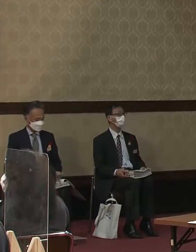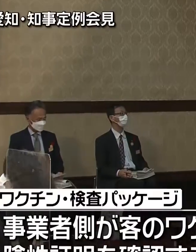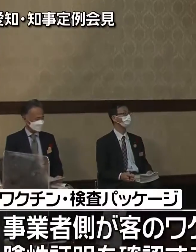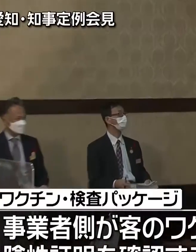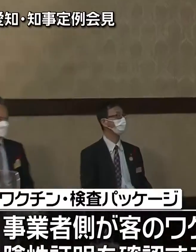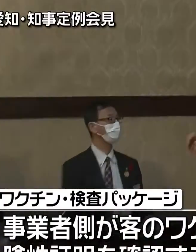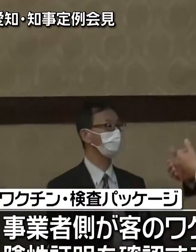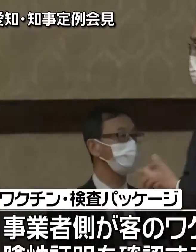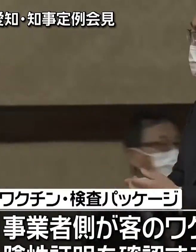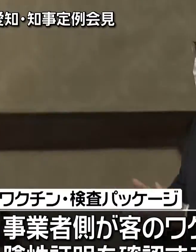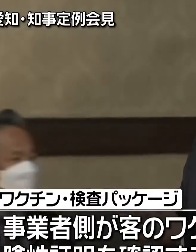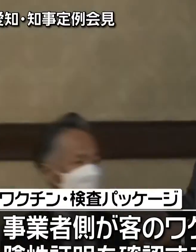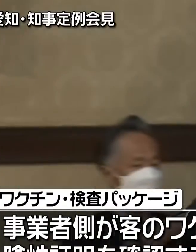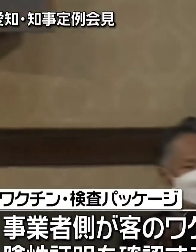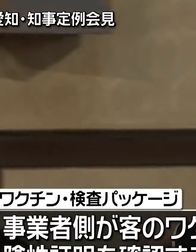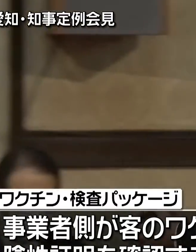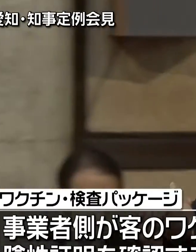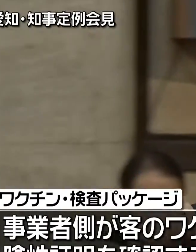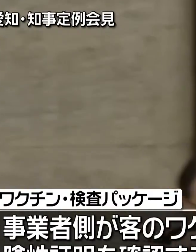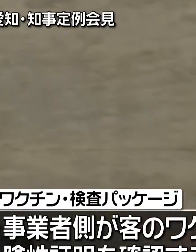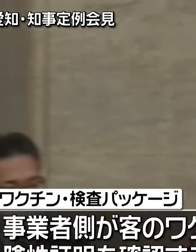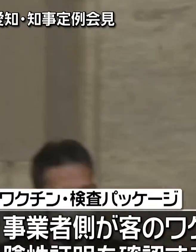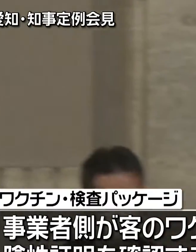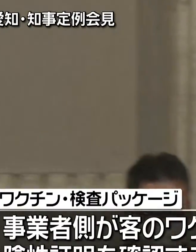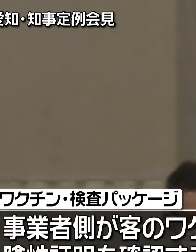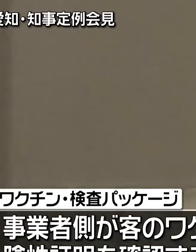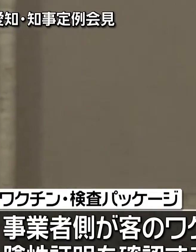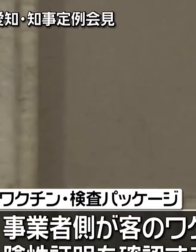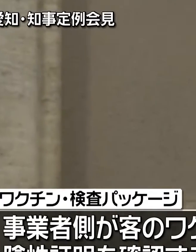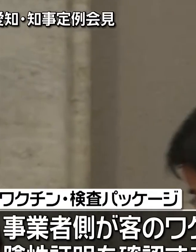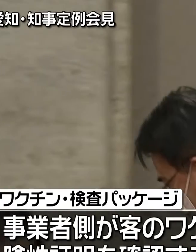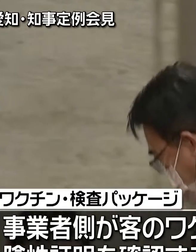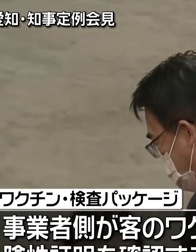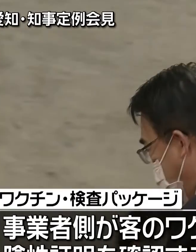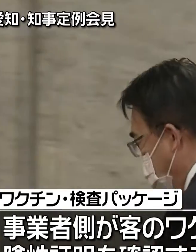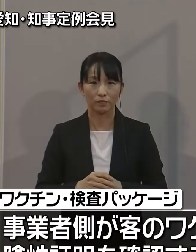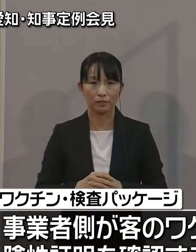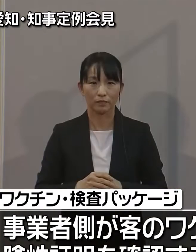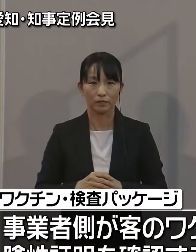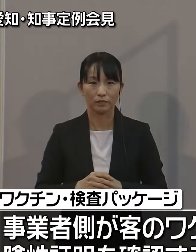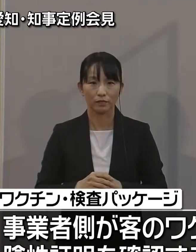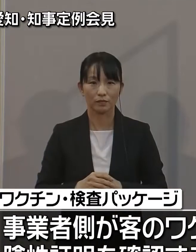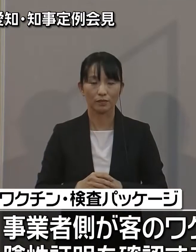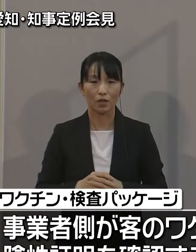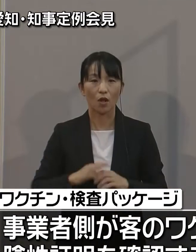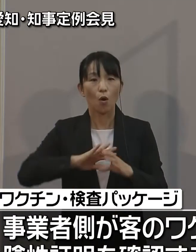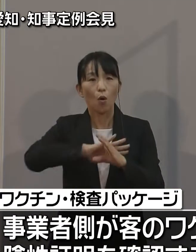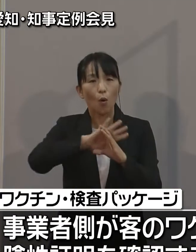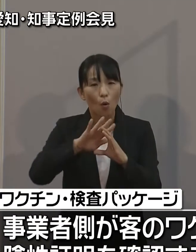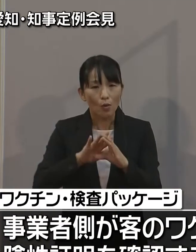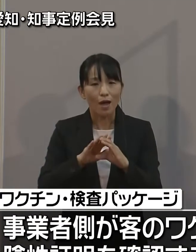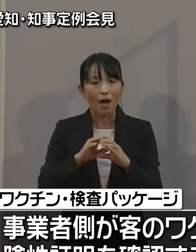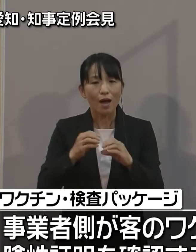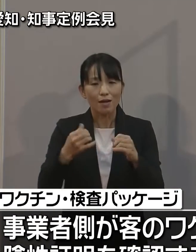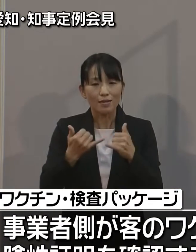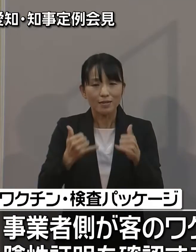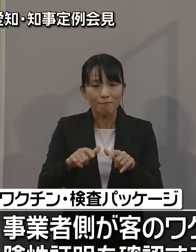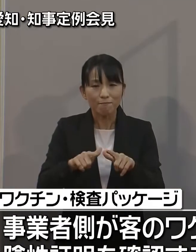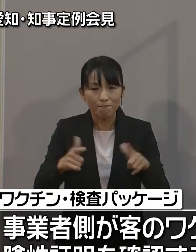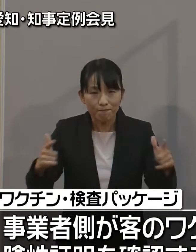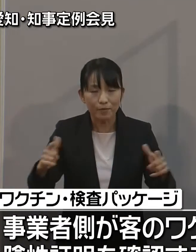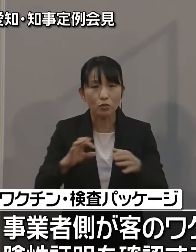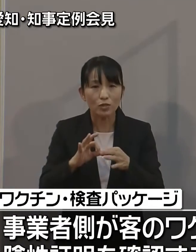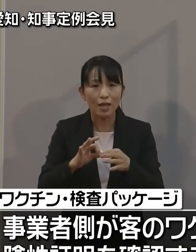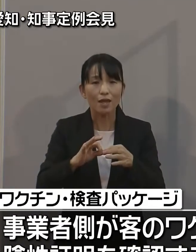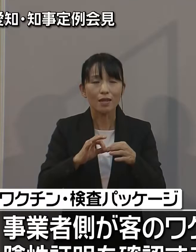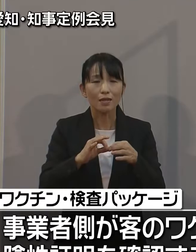新型コロナウイルスのワクチン検査パッケージは店など事業者側が客のワクチンの接種歴や院生照明